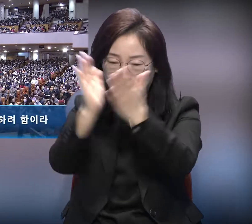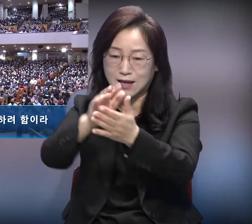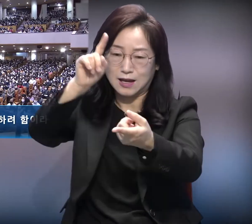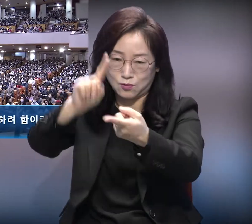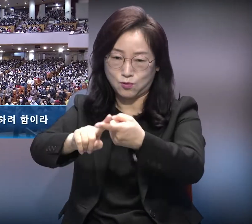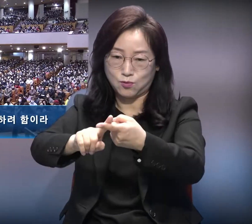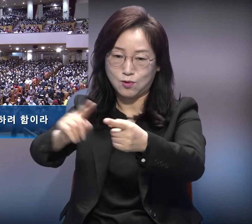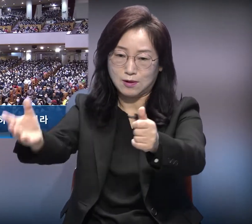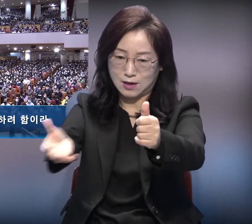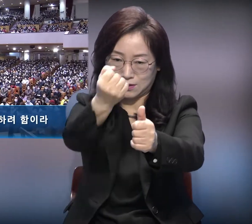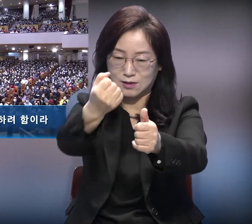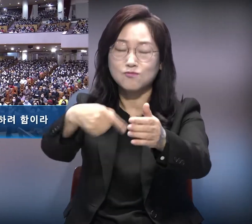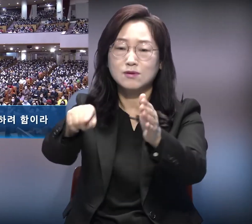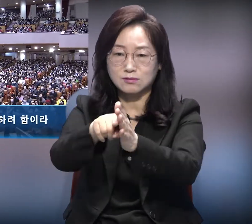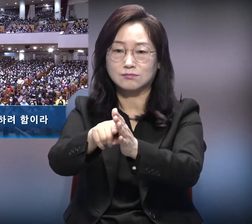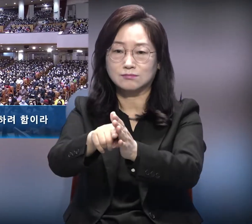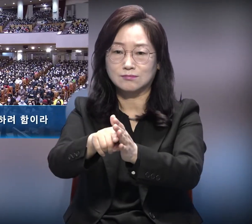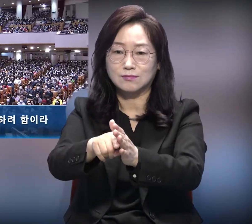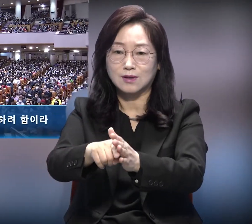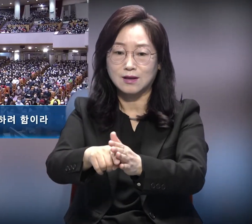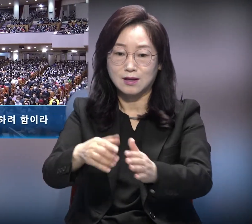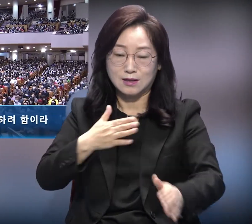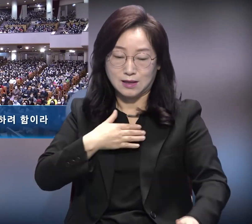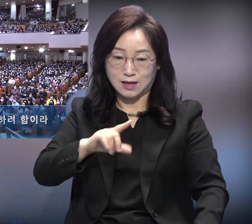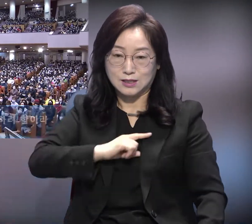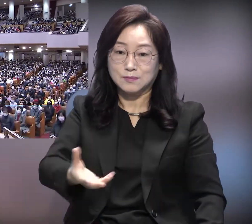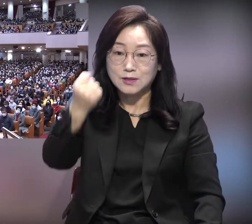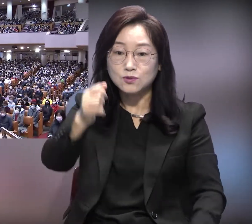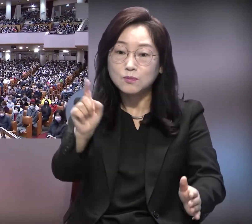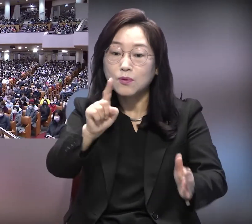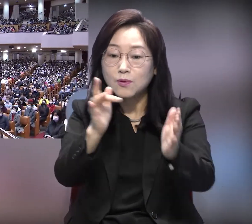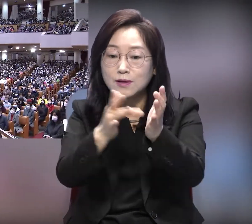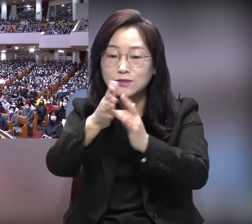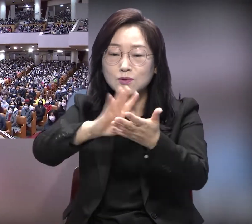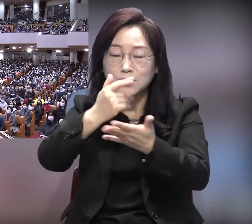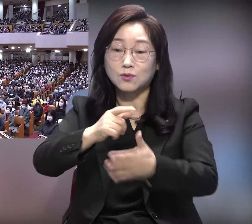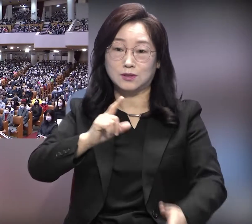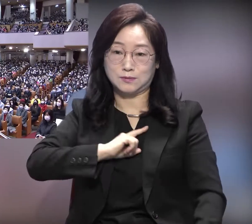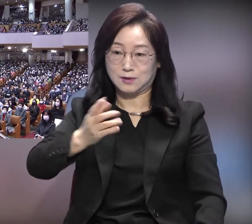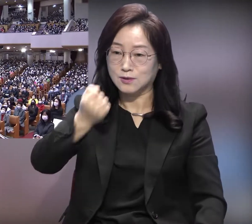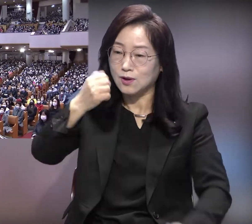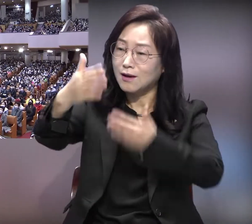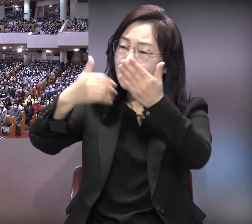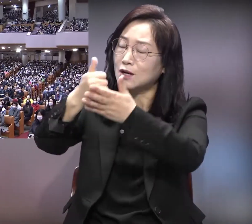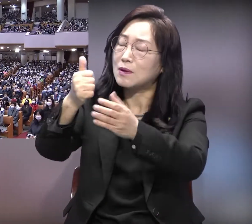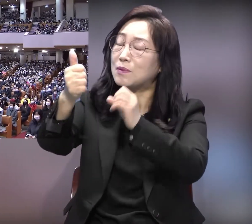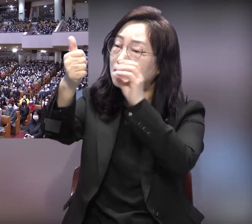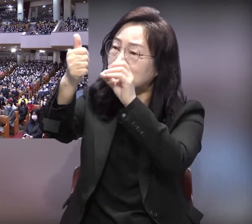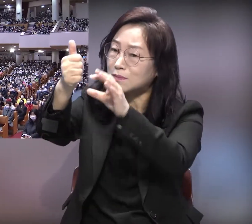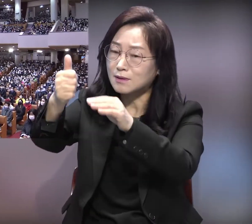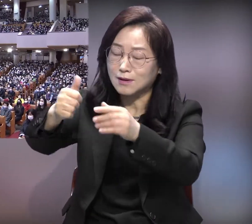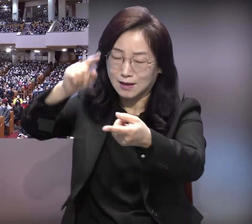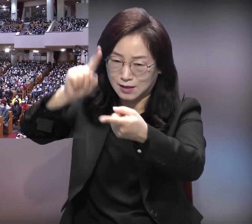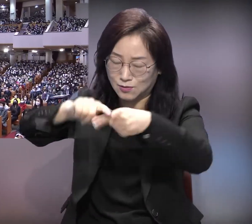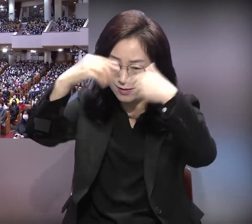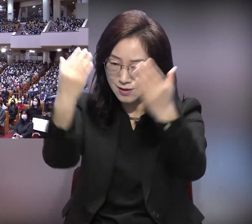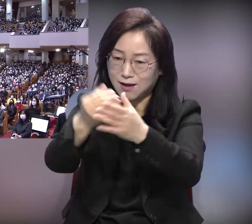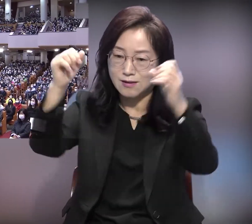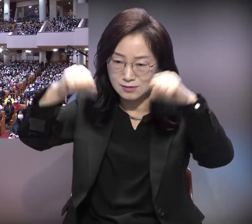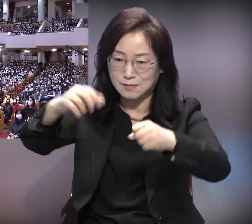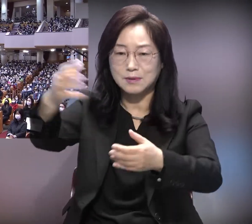하려 함이라. 내 이름으로, 예수 그리스도의 이름으로 아버지께 무엇을 구하든지 다 받게 하려